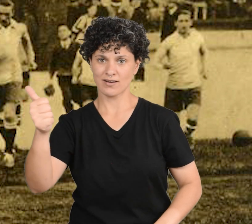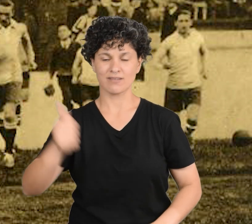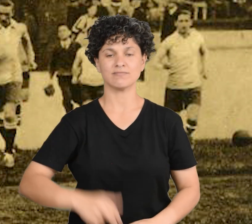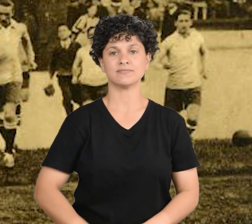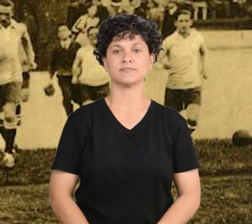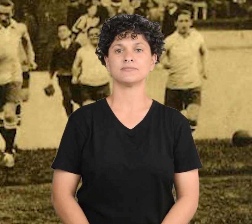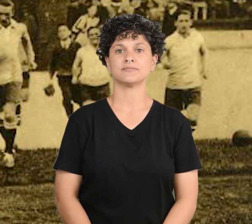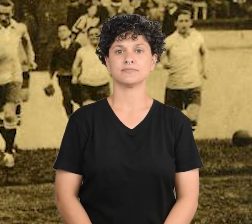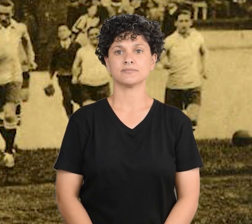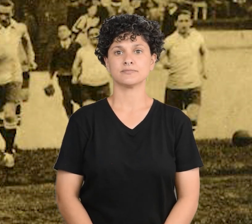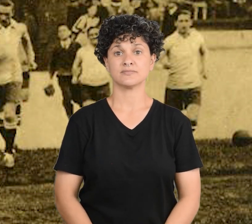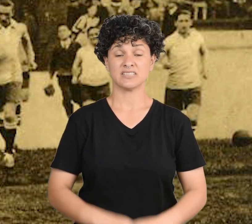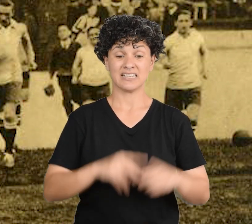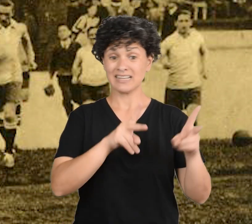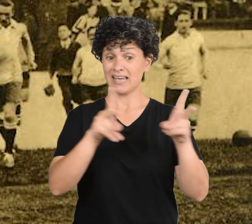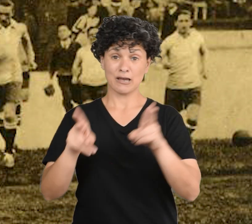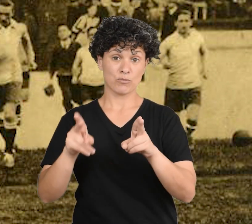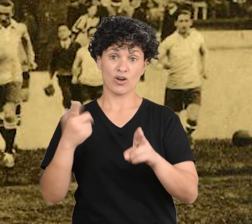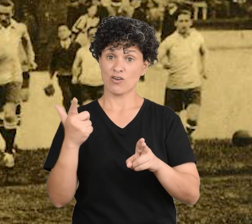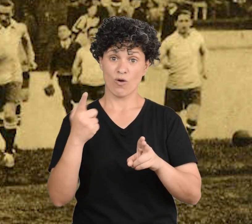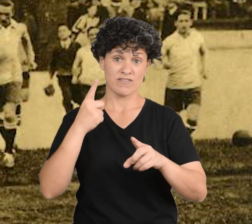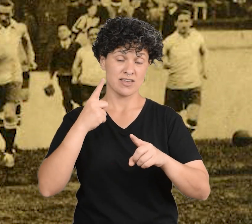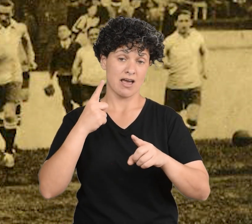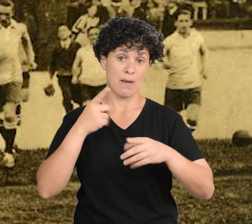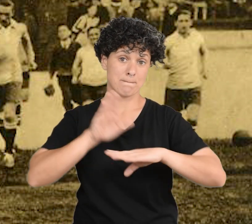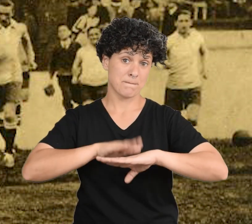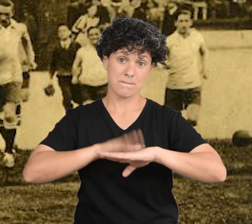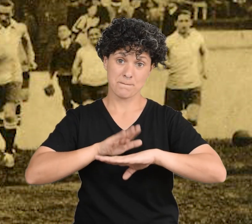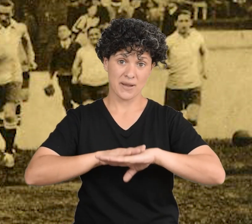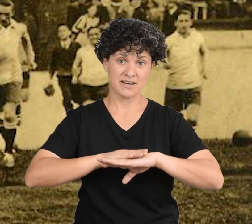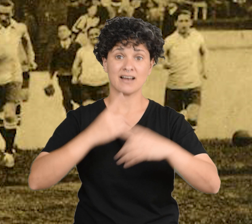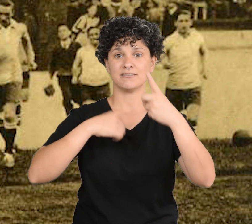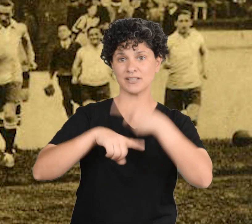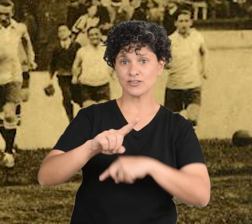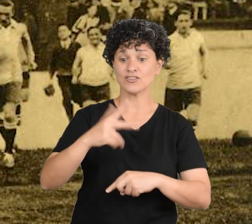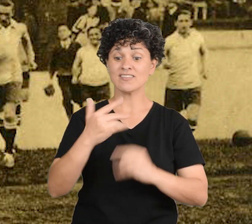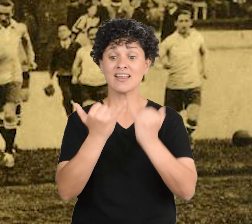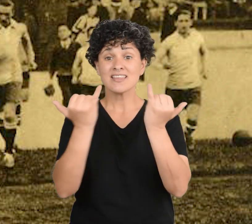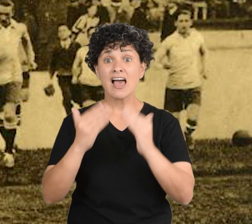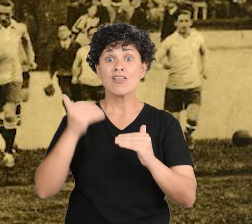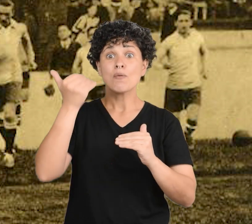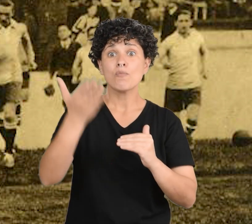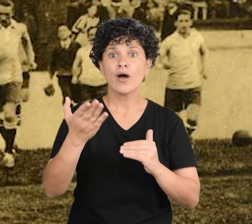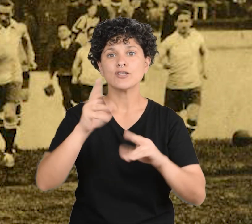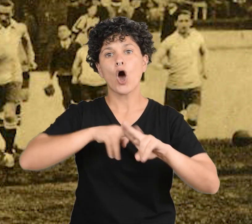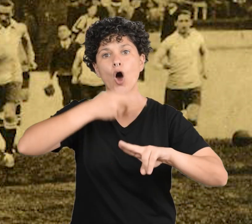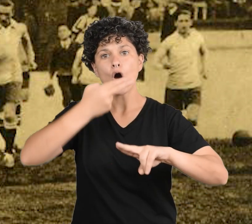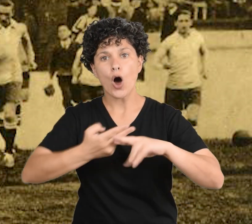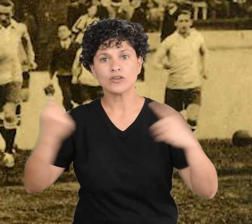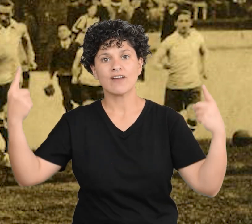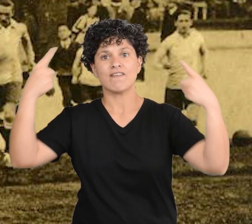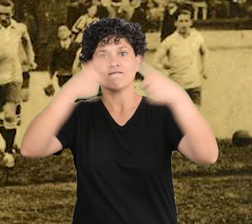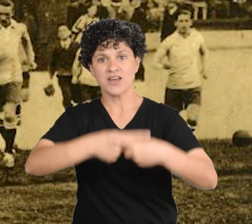determinaba un alargue, pero tampoco este logró definir el partido. Como en aquella época no existía